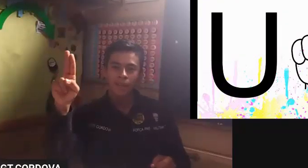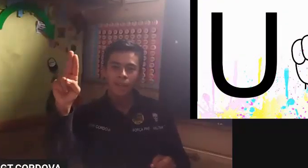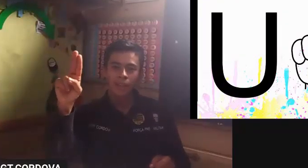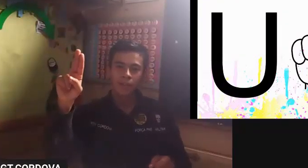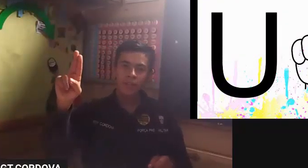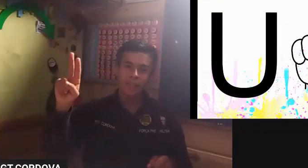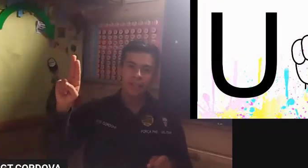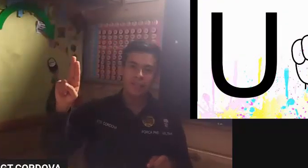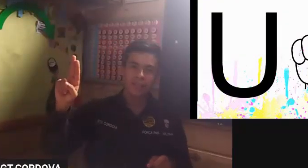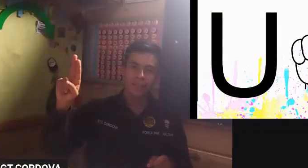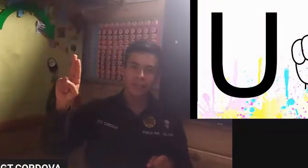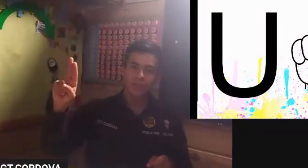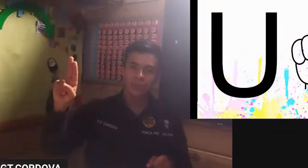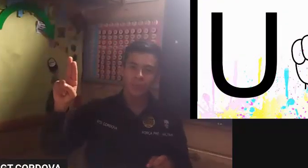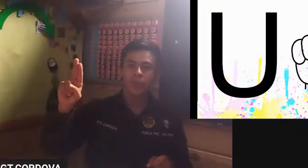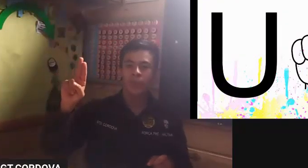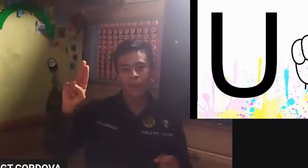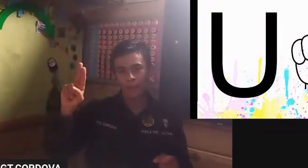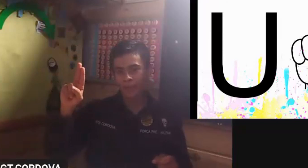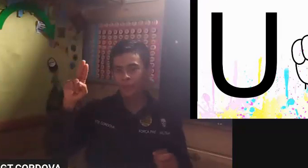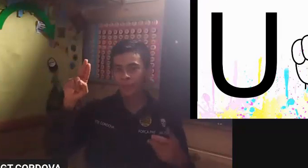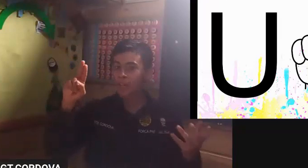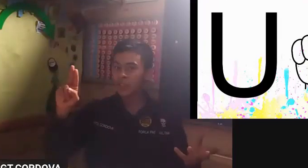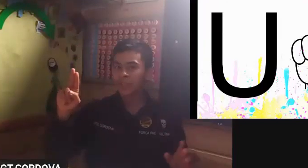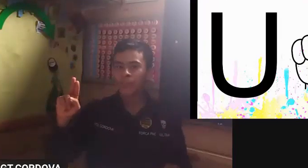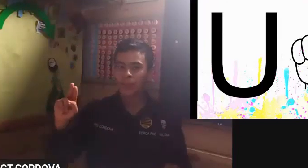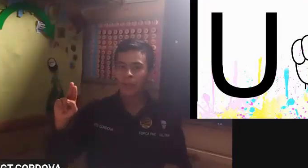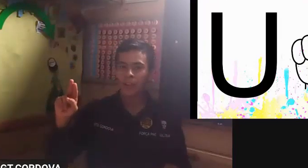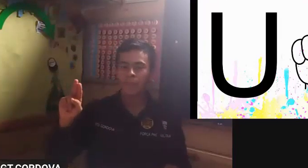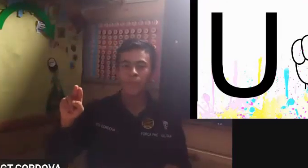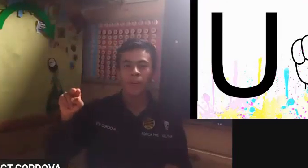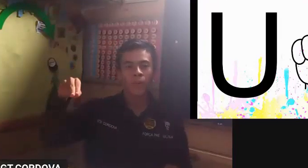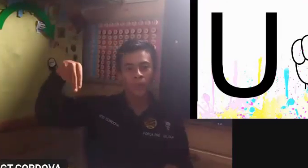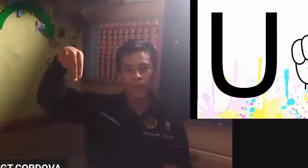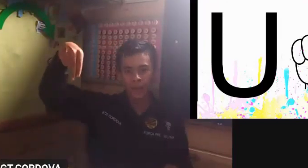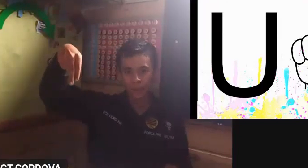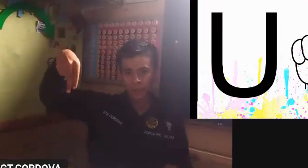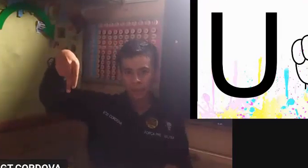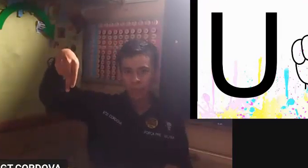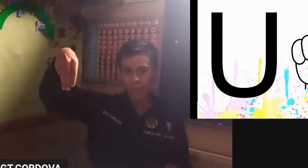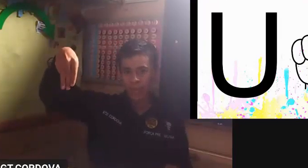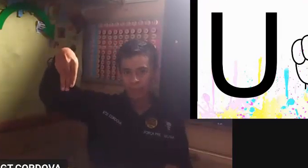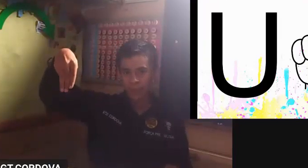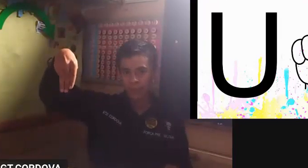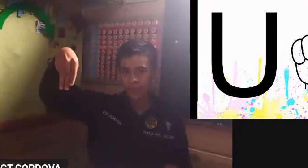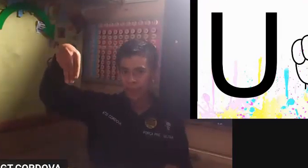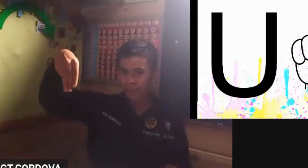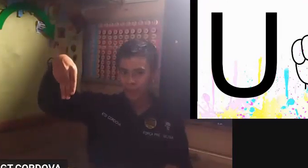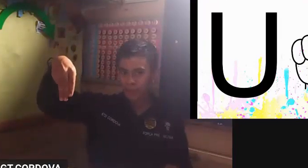Então, esse aqui é o nosso U. Lembrando, para a gente assimilar melhor. Lembram que o N tem 3